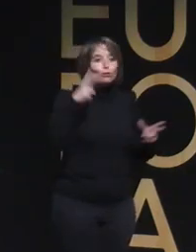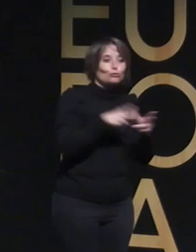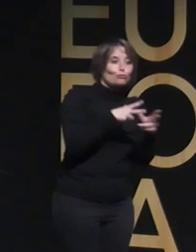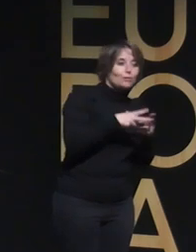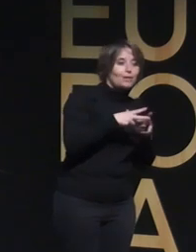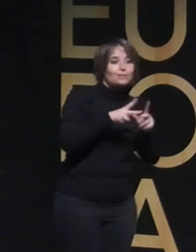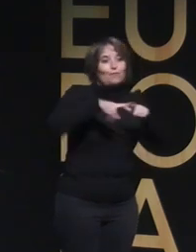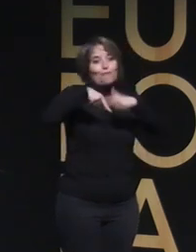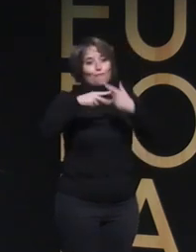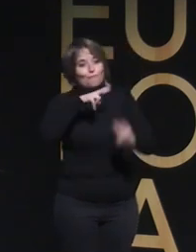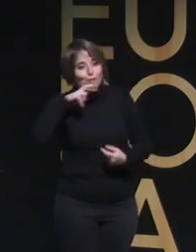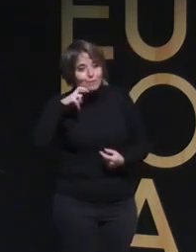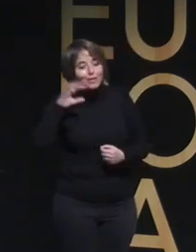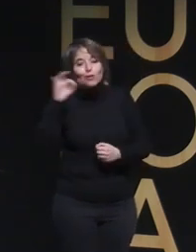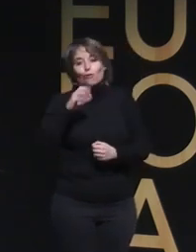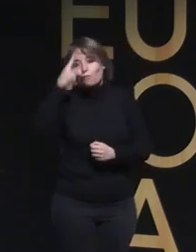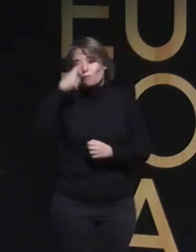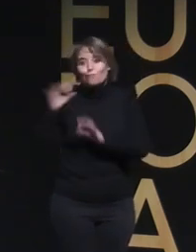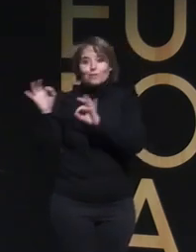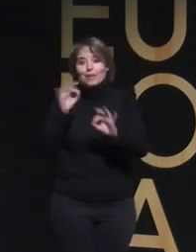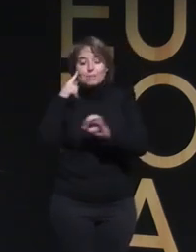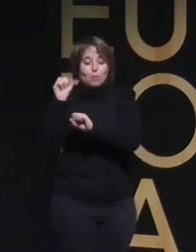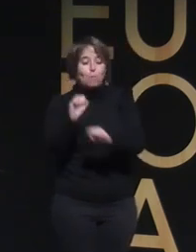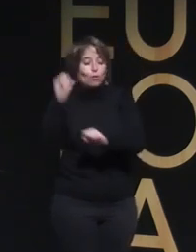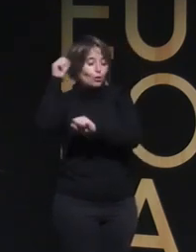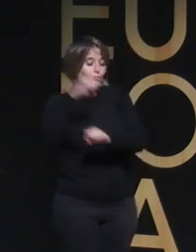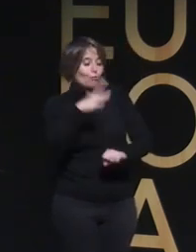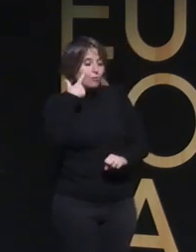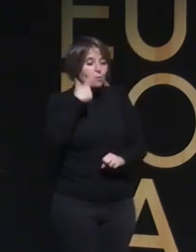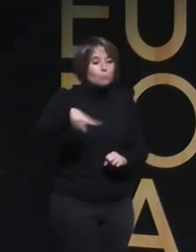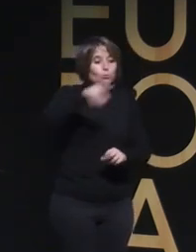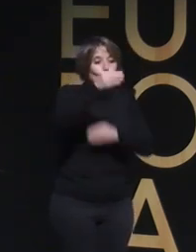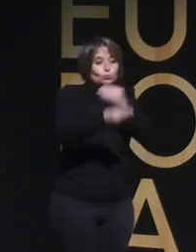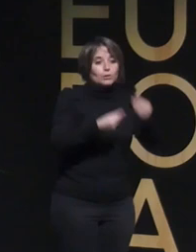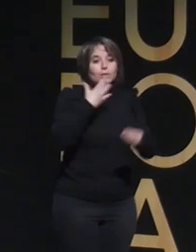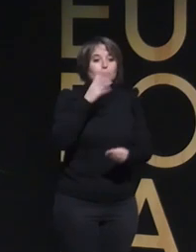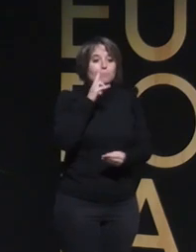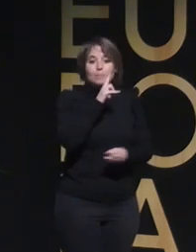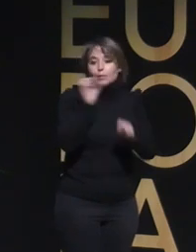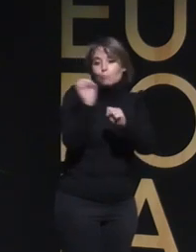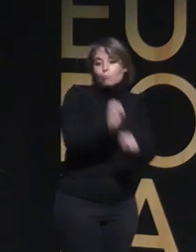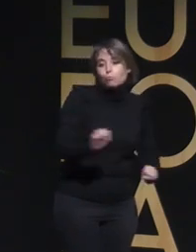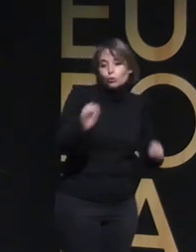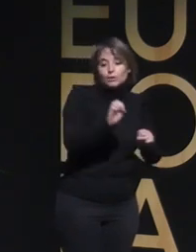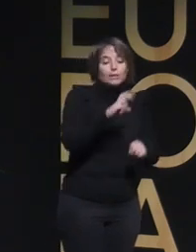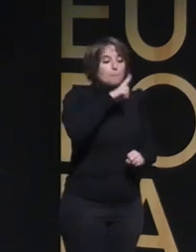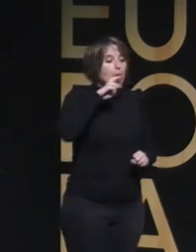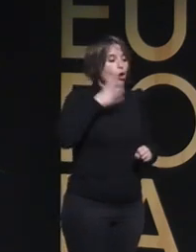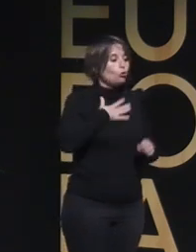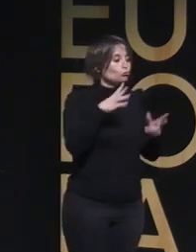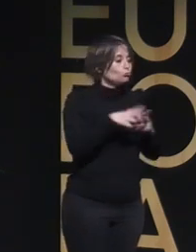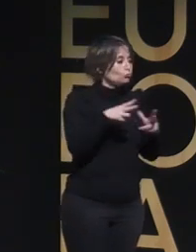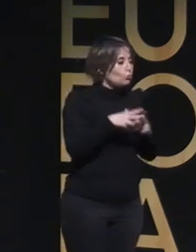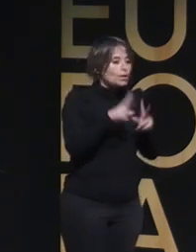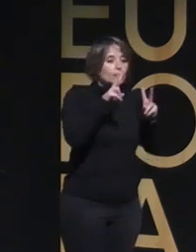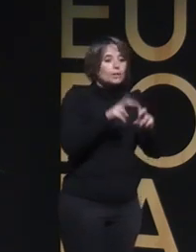valores familiares, y de ahí la imagen de la familia con el paraguas, ¿no? Lo que vosotros estáis haciendo en el caso de esta mamá es protegerles de un valor social, que es el tema